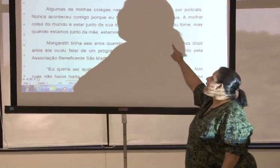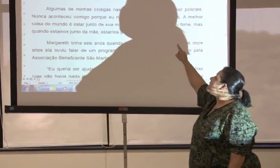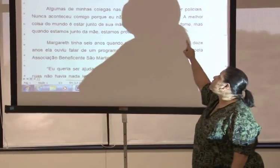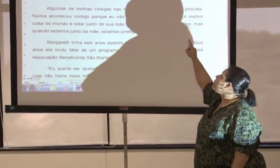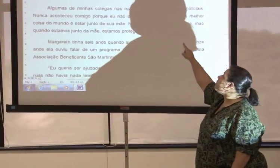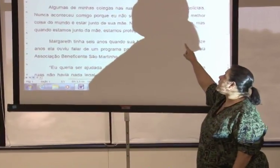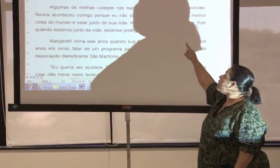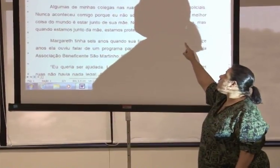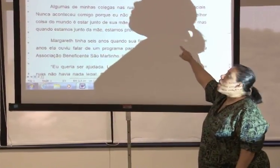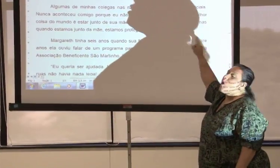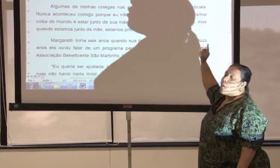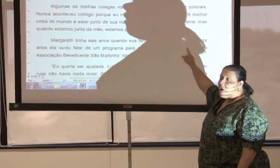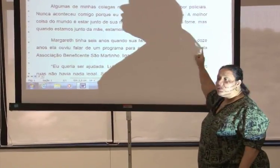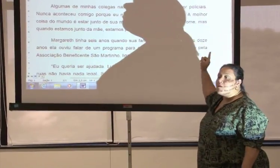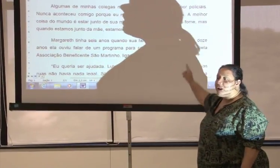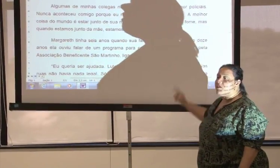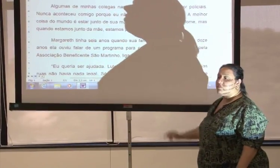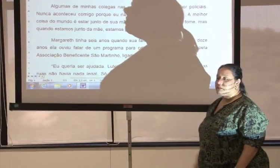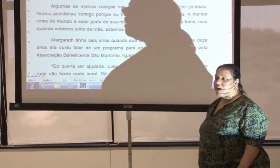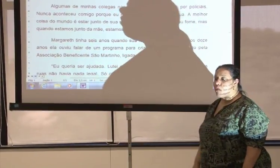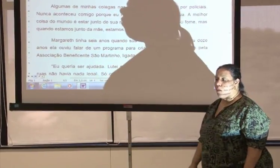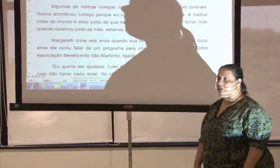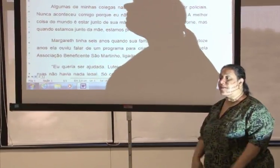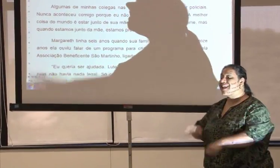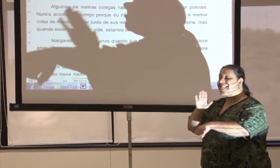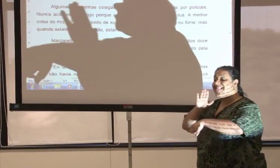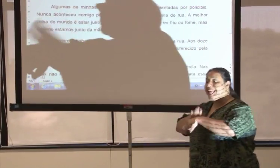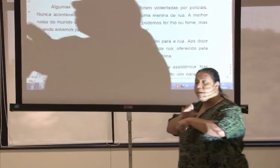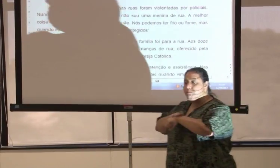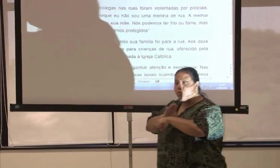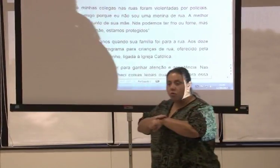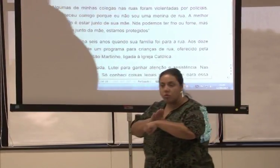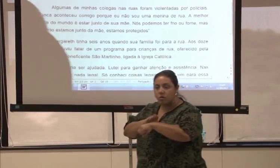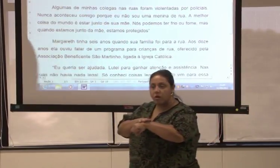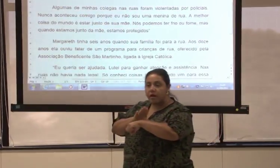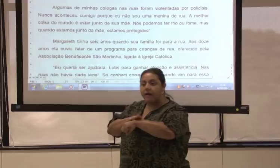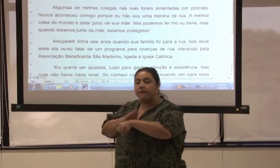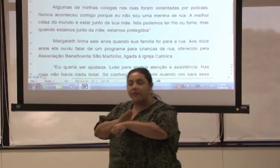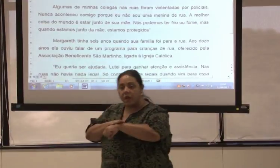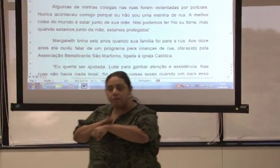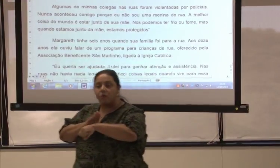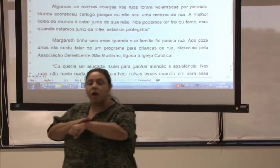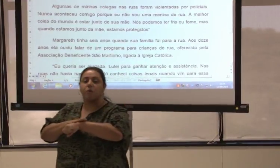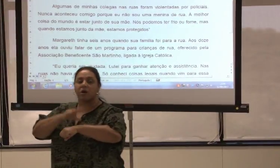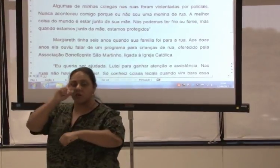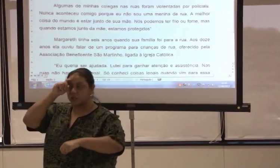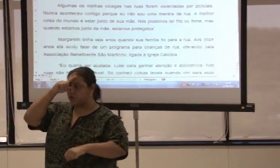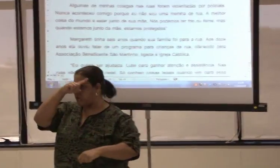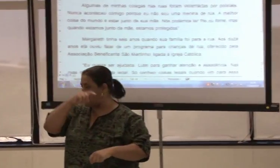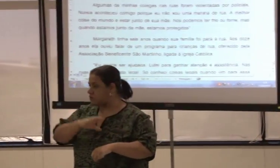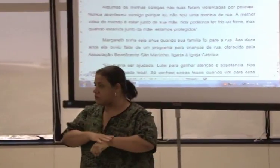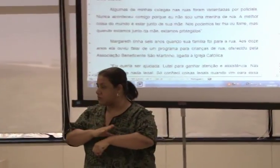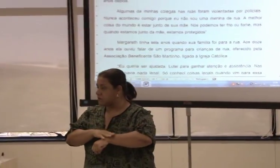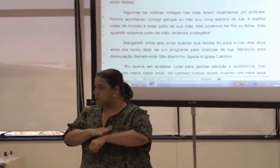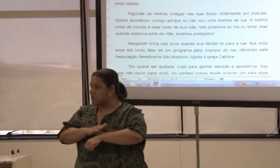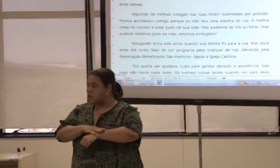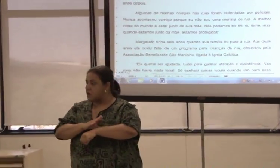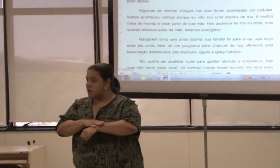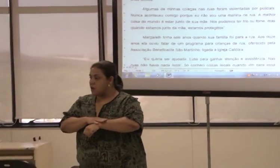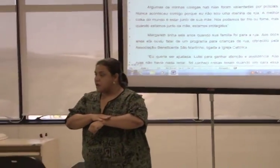mais um filho quando morávamos na rua. Tempo. Tempo é uma coisa difícil.